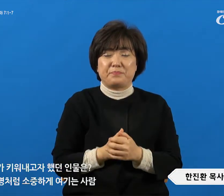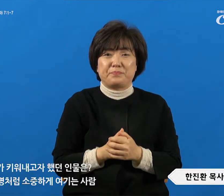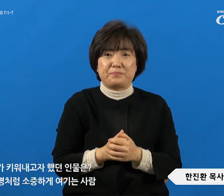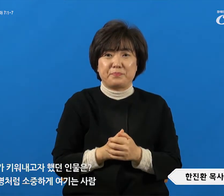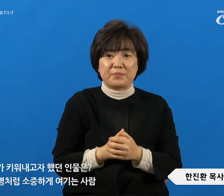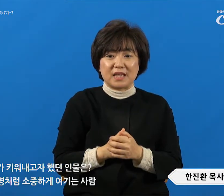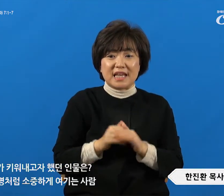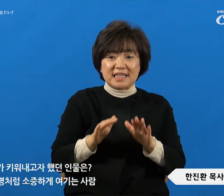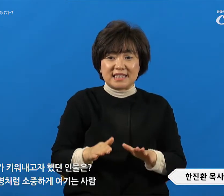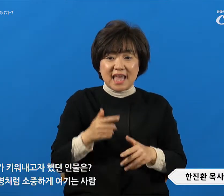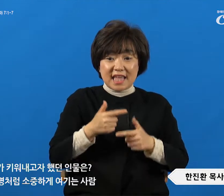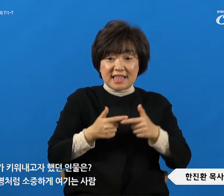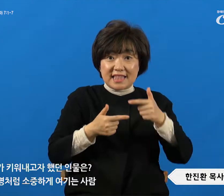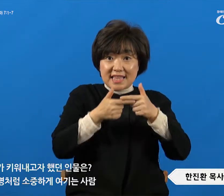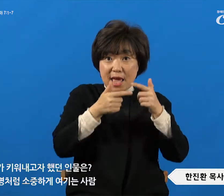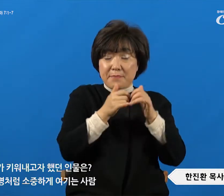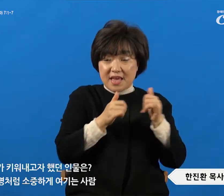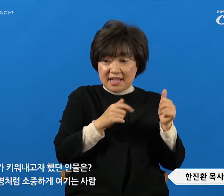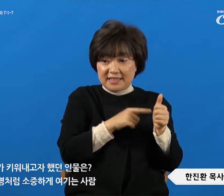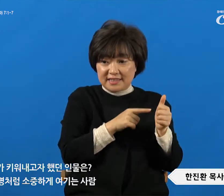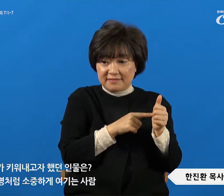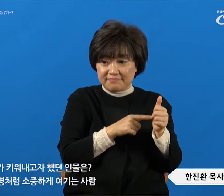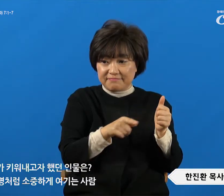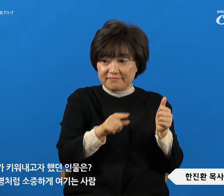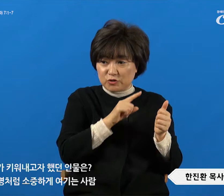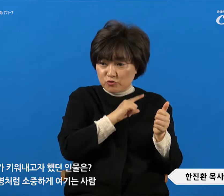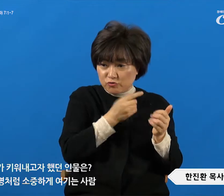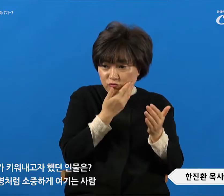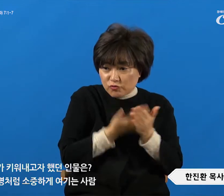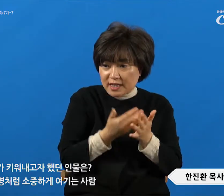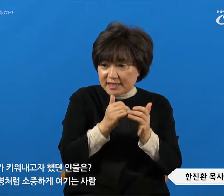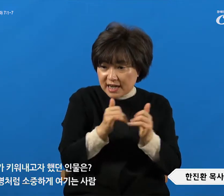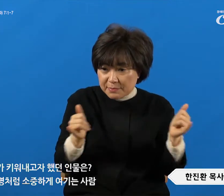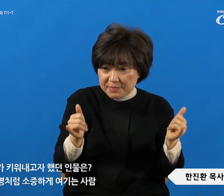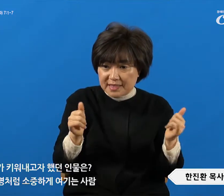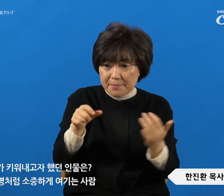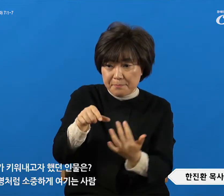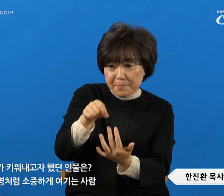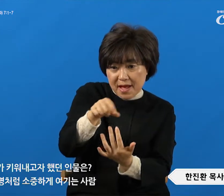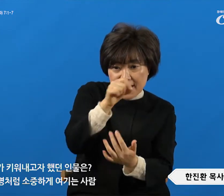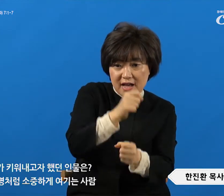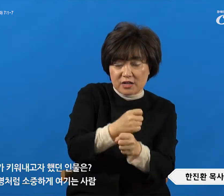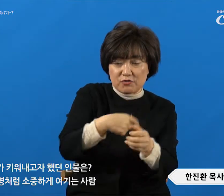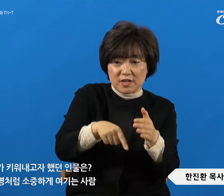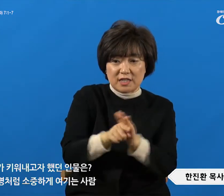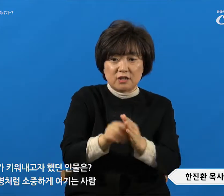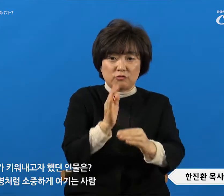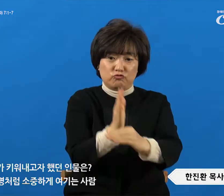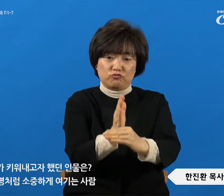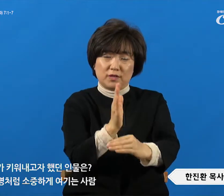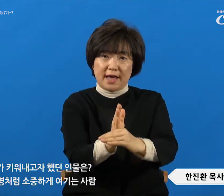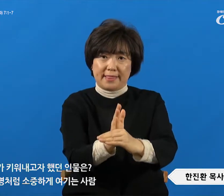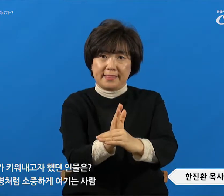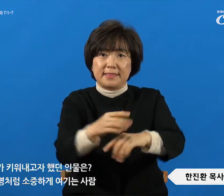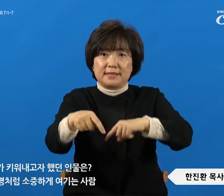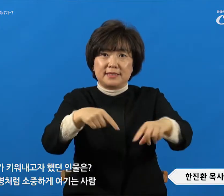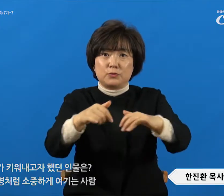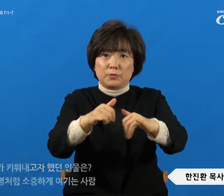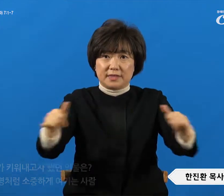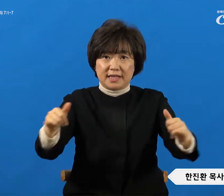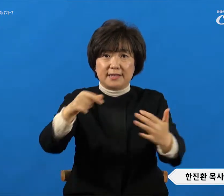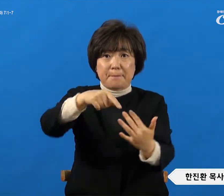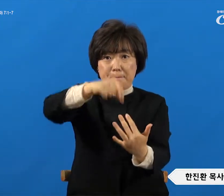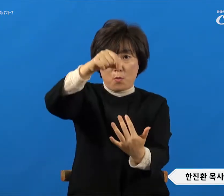느헤미야는 이제 소프트웨어를 구축하기 위해서 제일 먼저 중간 지도자들을 세웁니다.